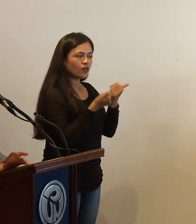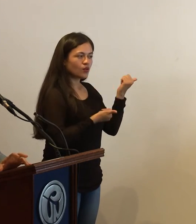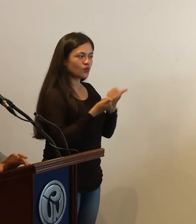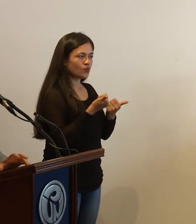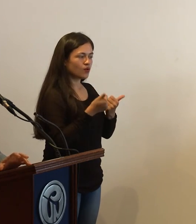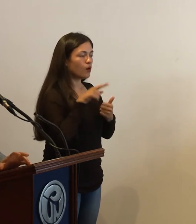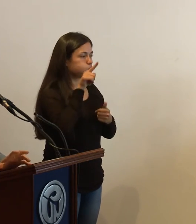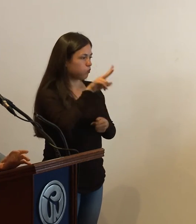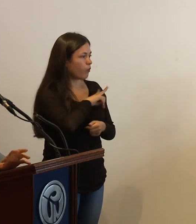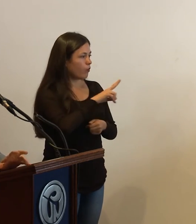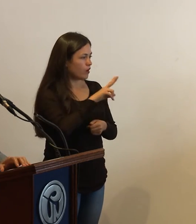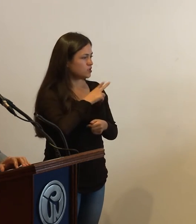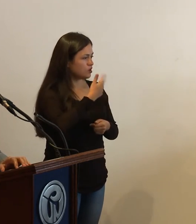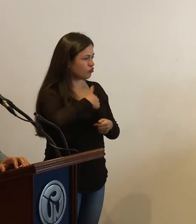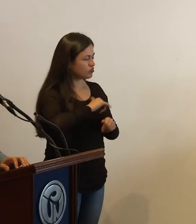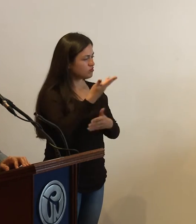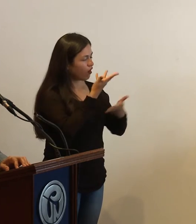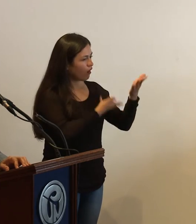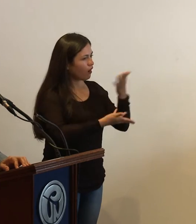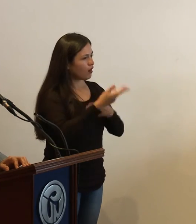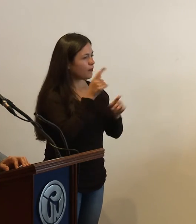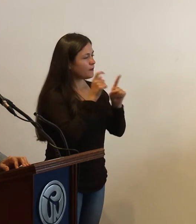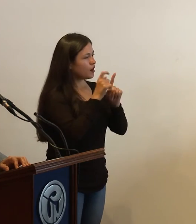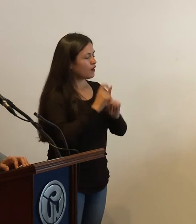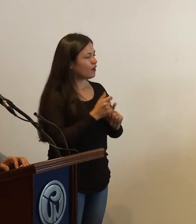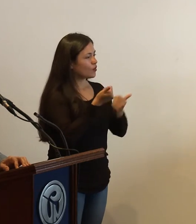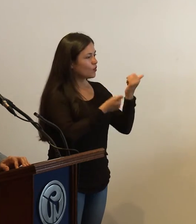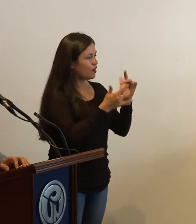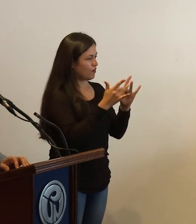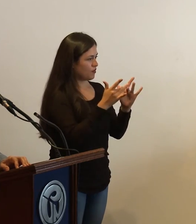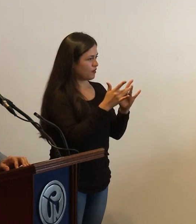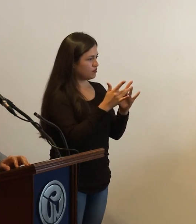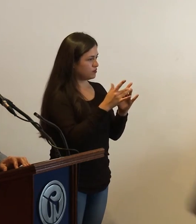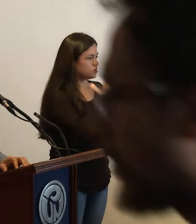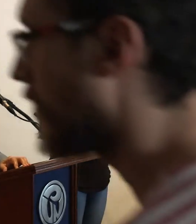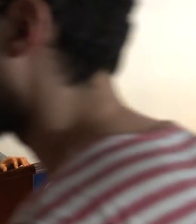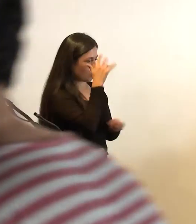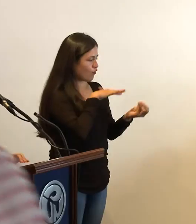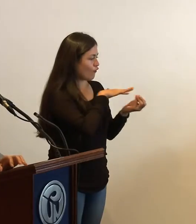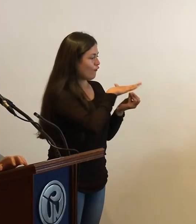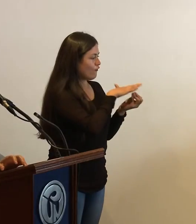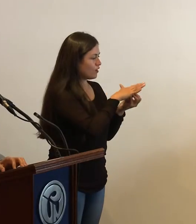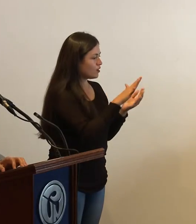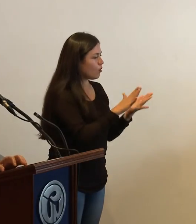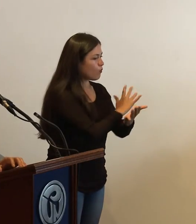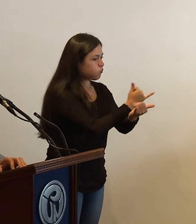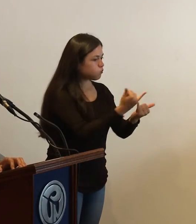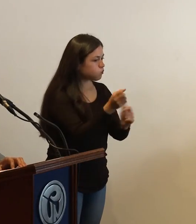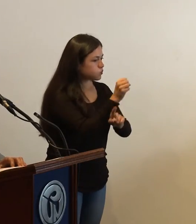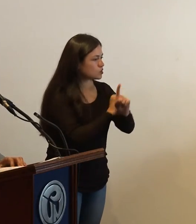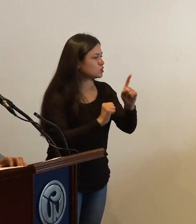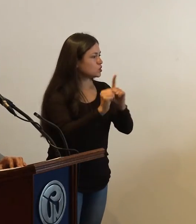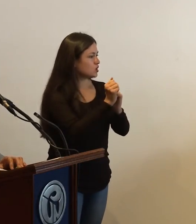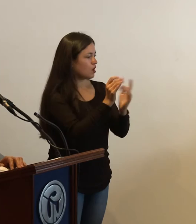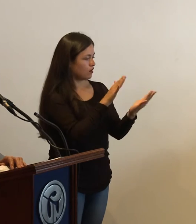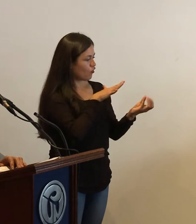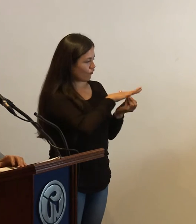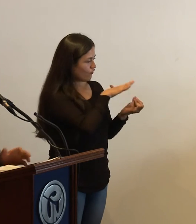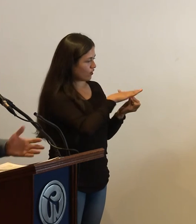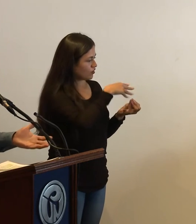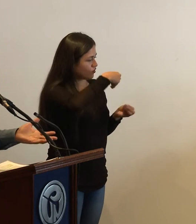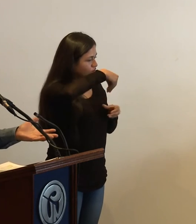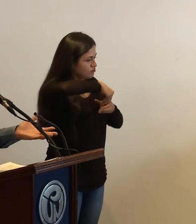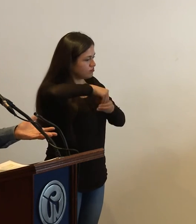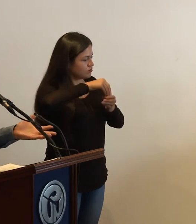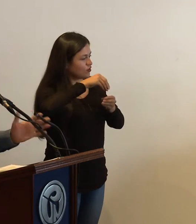estamos convencidos de que el conflicto hace parte de nuestra realidad social, de nuestra vida diaria